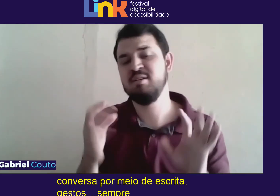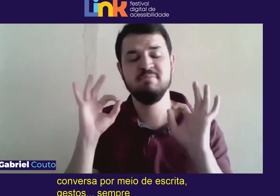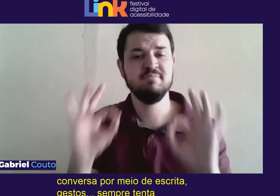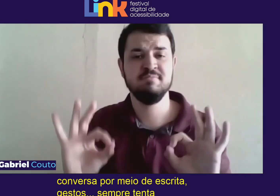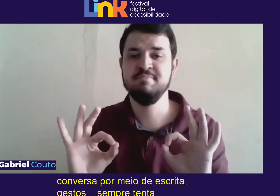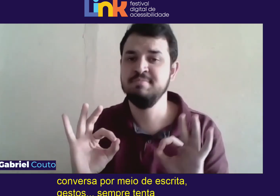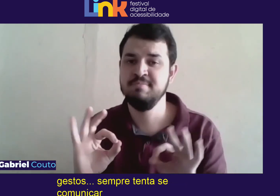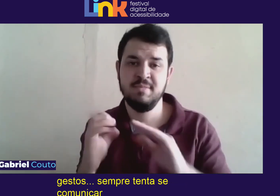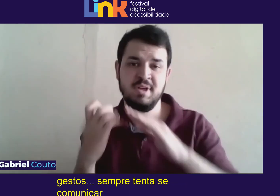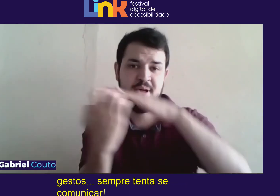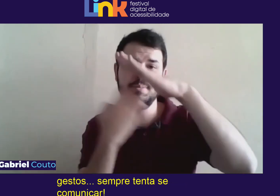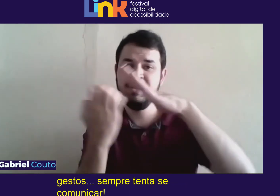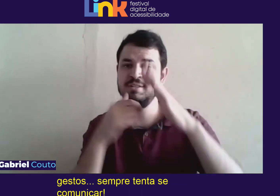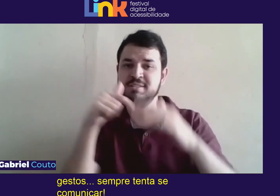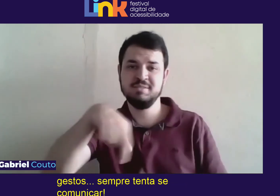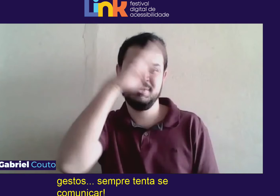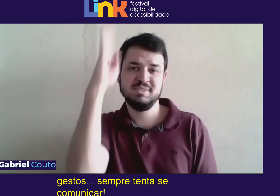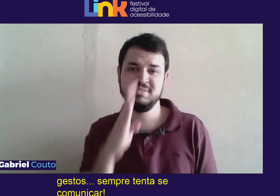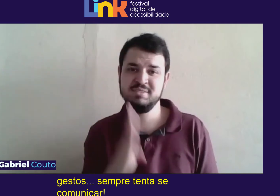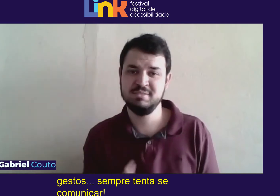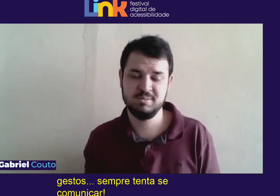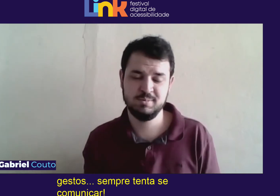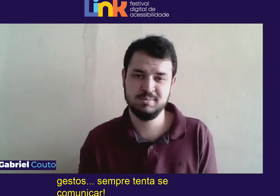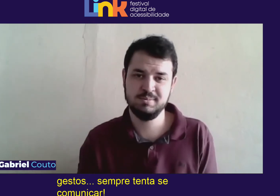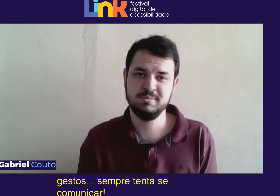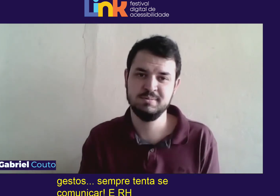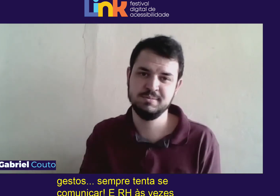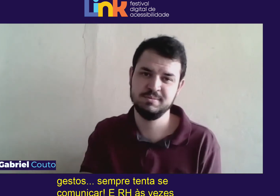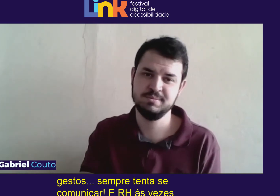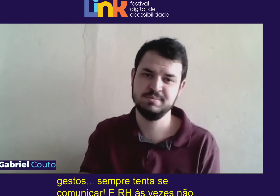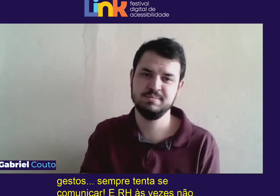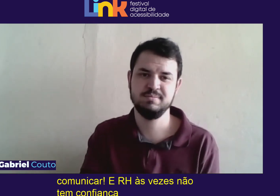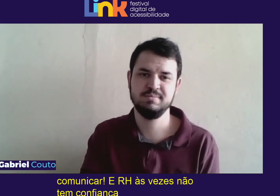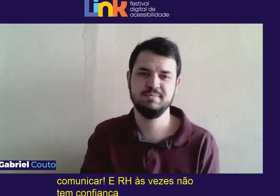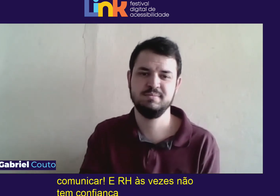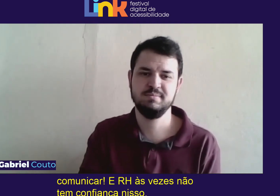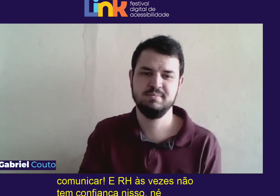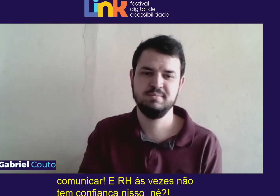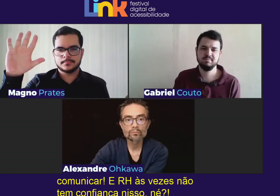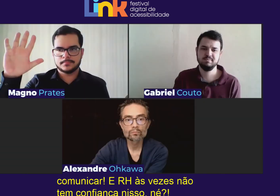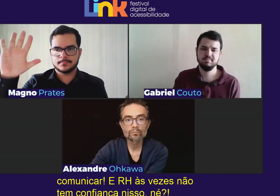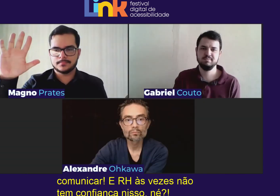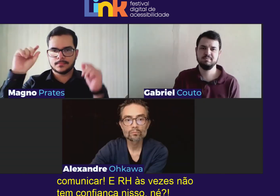às vezes, não tem confiança nisso, né? As empresas brasileiras, no geral.